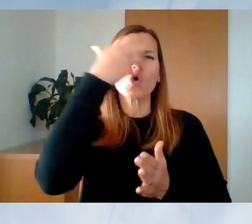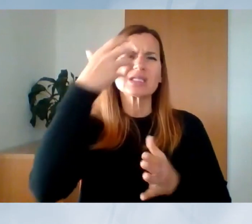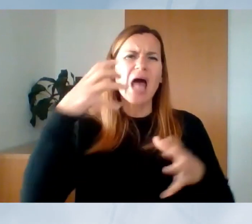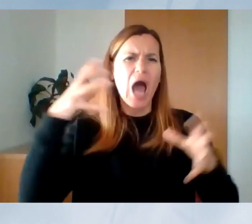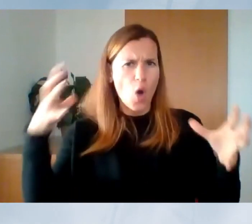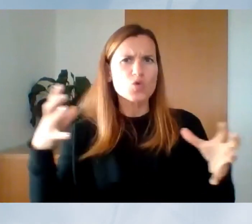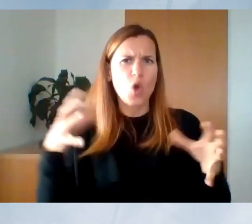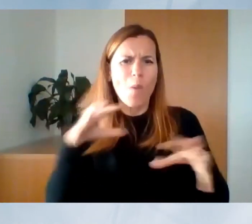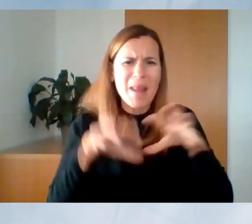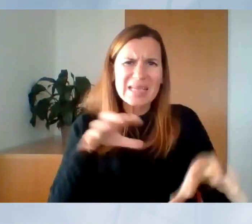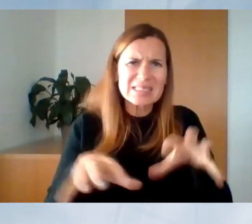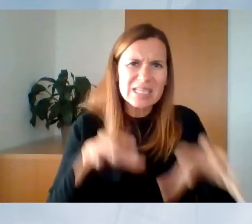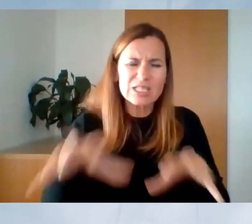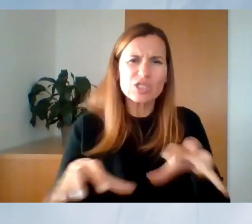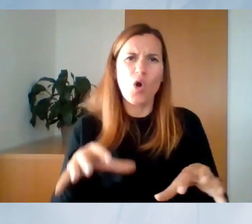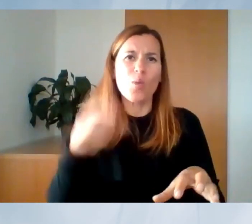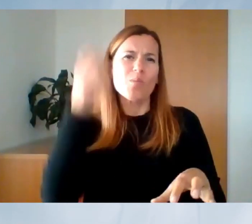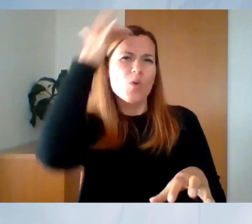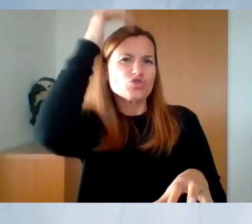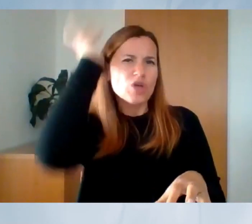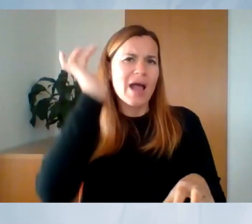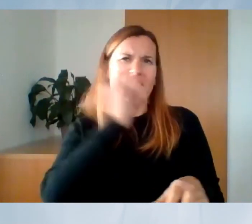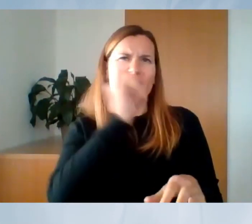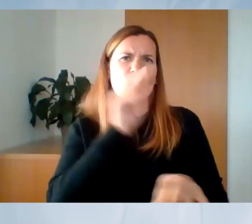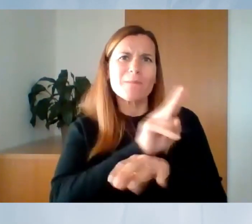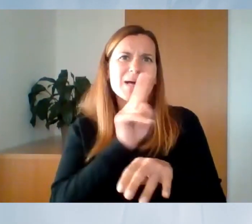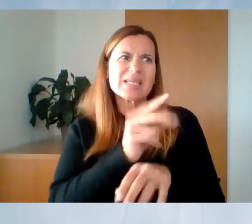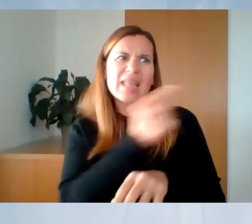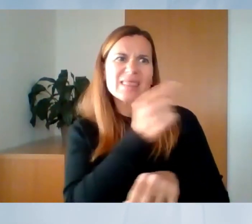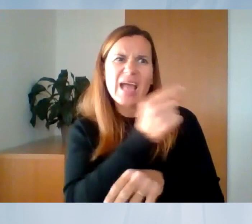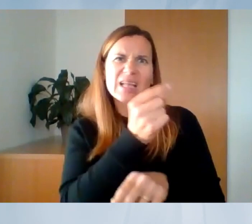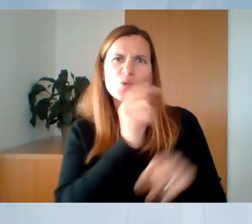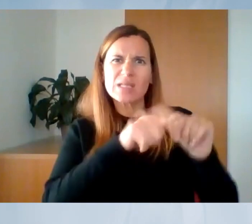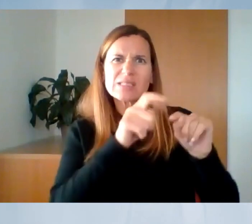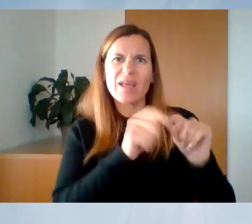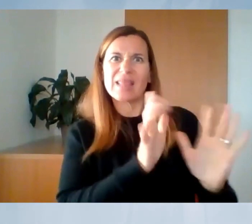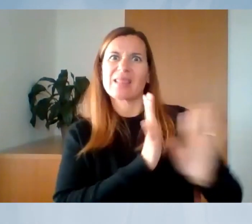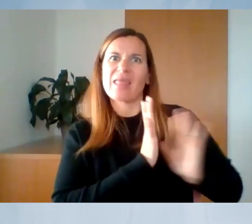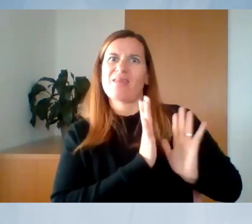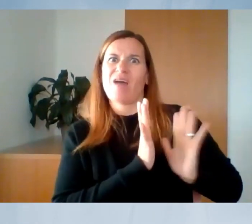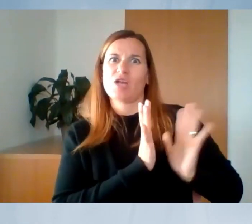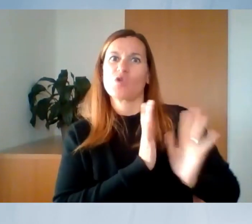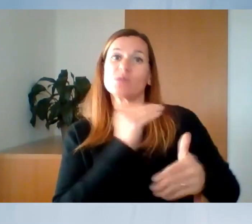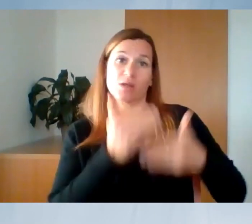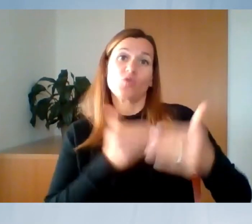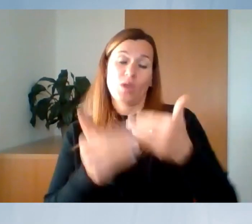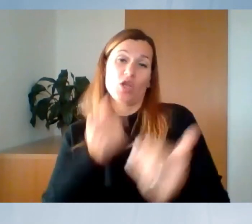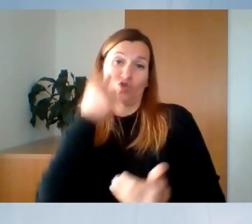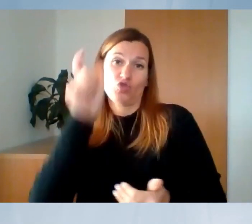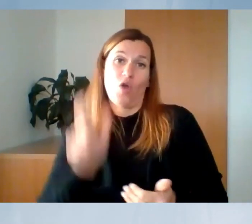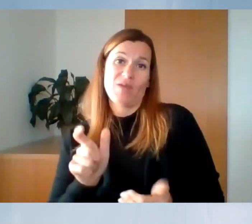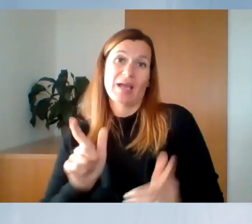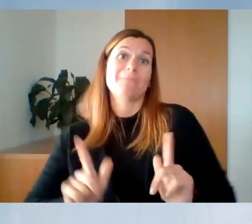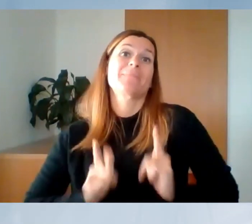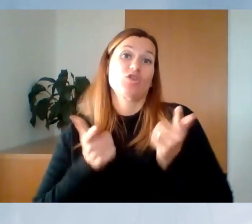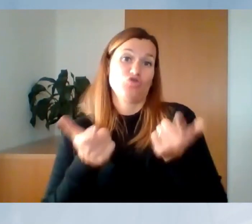so bili možgani taki, da so morali biti zmeraj pozorni na negativne stvari, na nevarnosti, da je človek